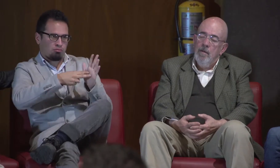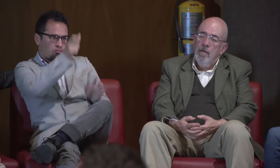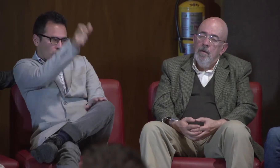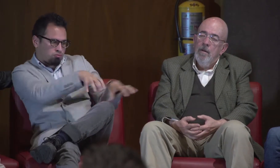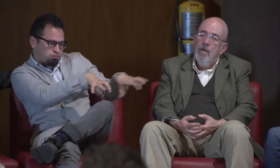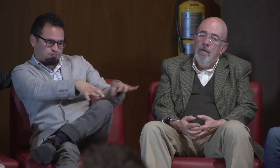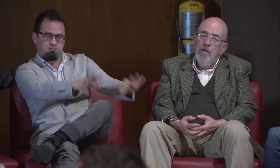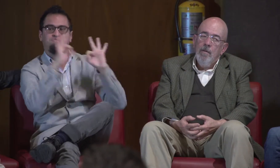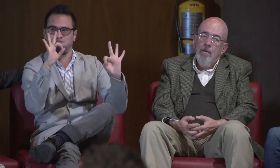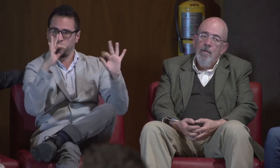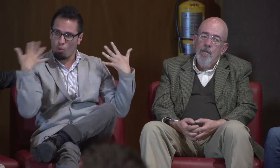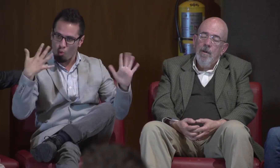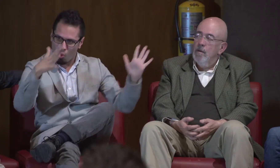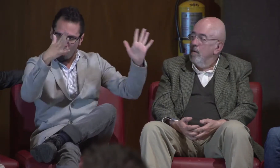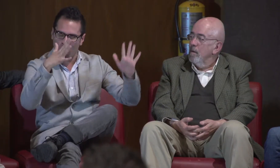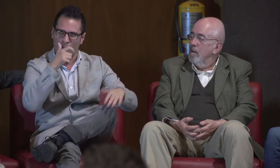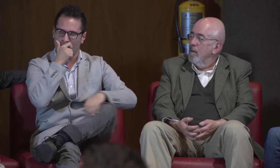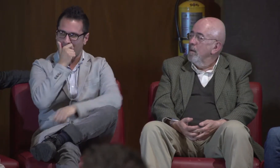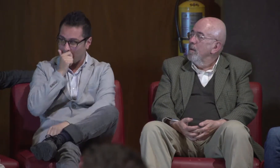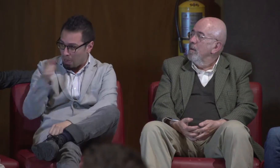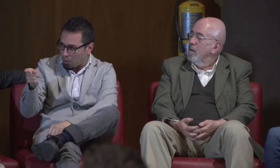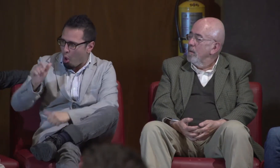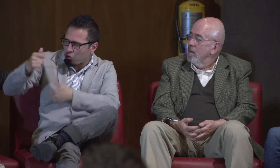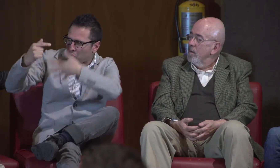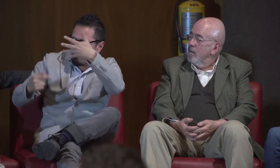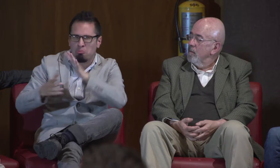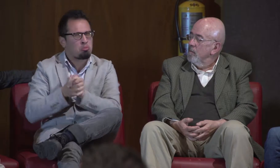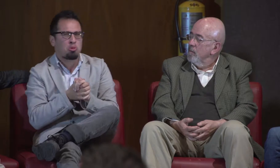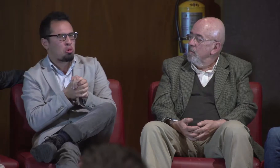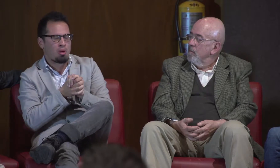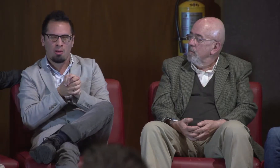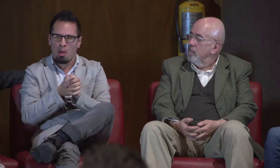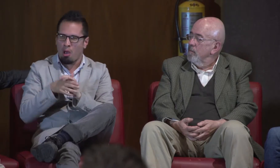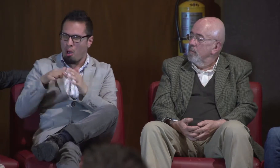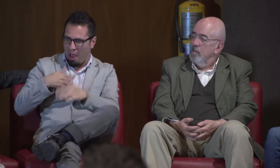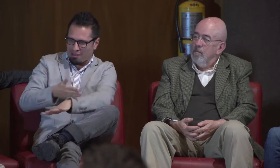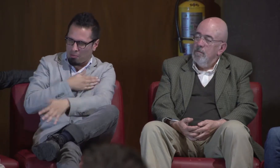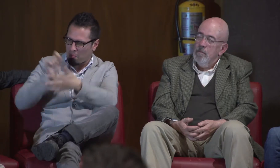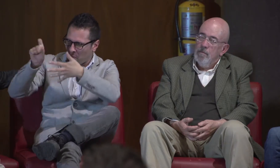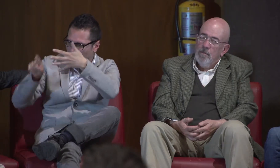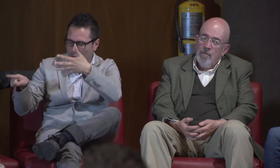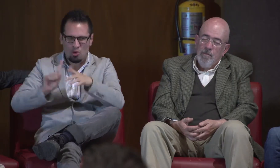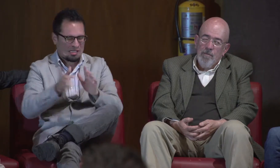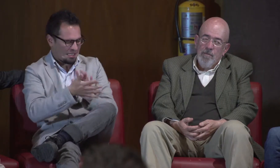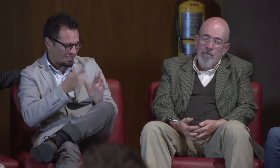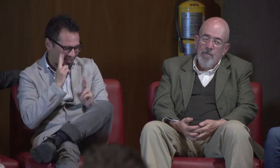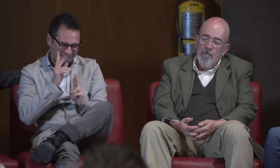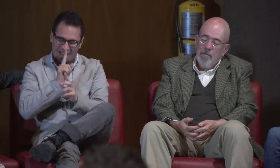una persona qué entendía por reconocimiento. Me decía, no, es algo importante que ha hecho y se le reconoce ese